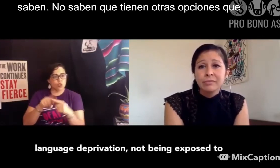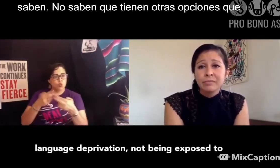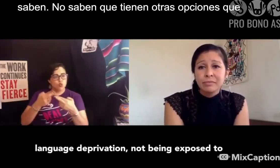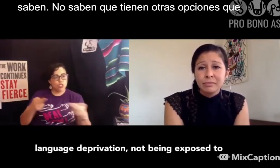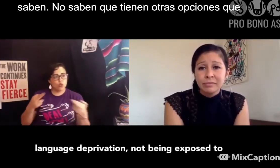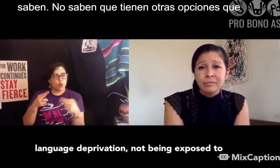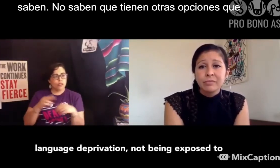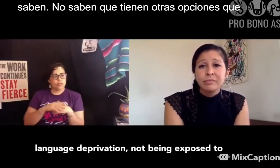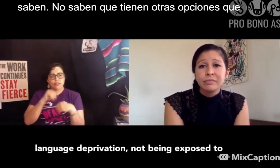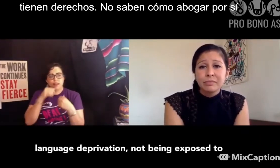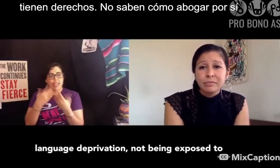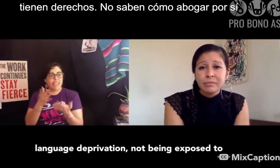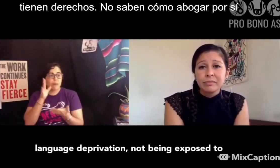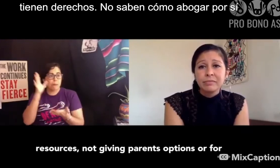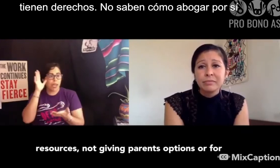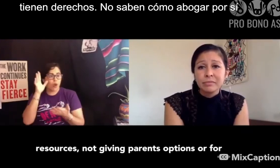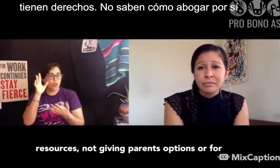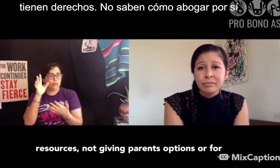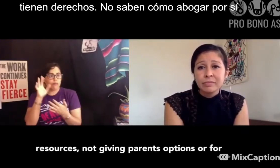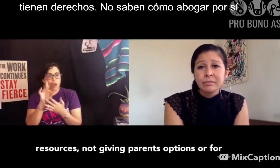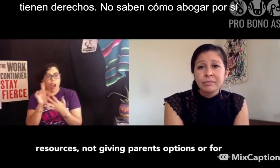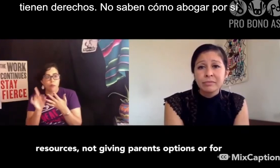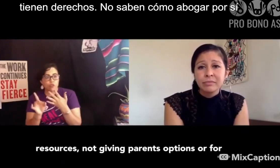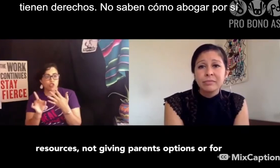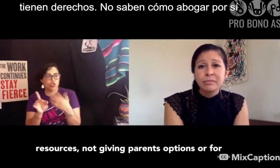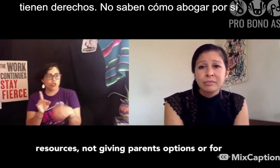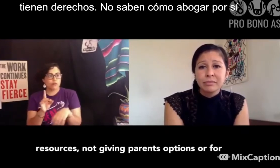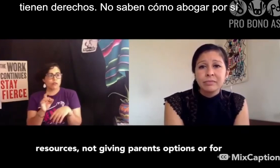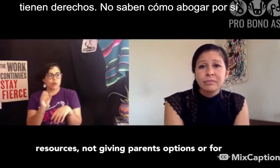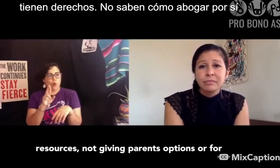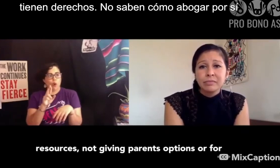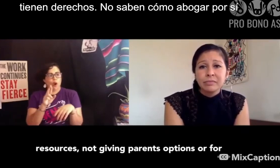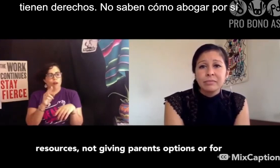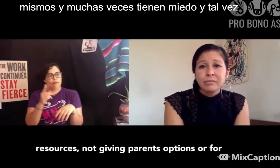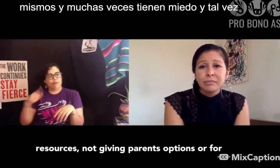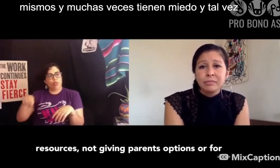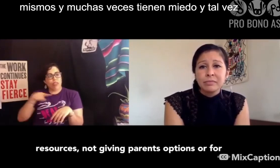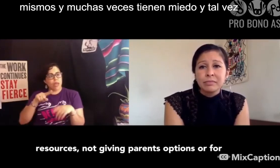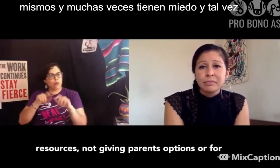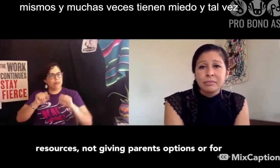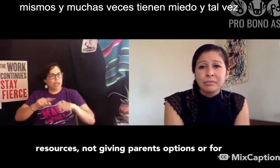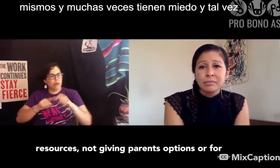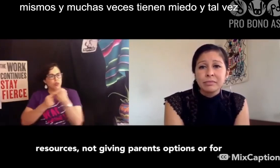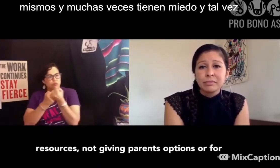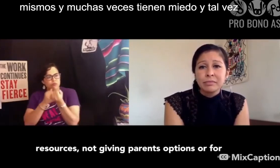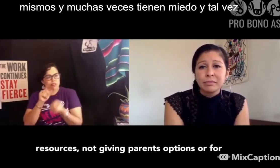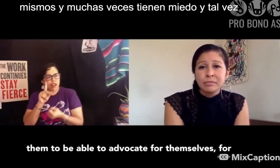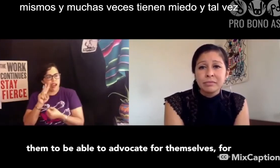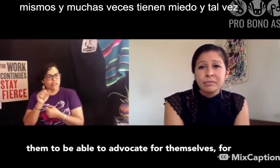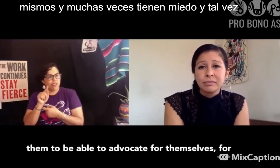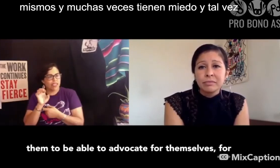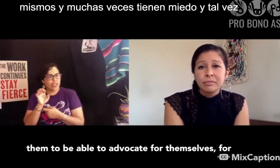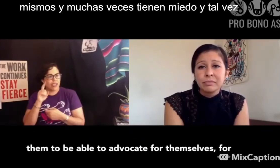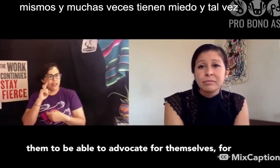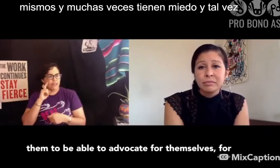que tienen otras opciones, que tienen derechos. No saben cómo abogar por sí mismos y muchas veces